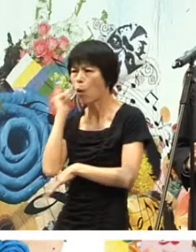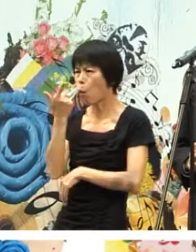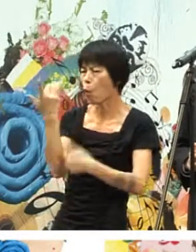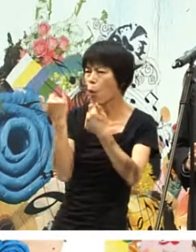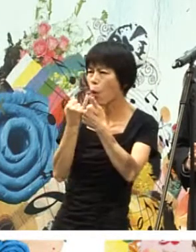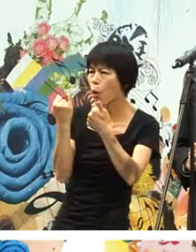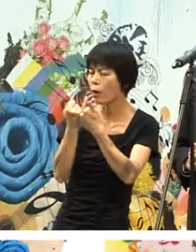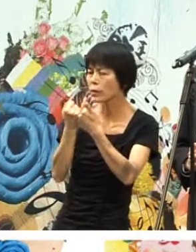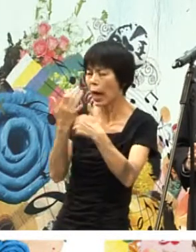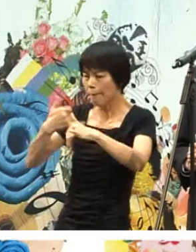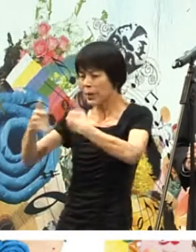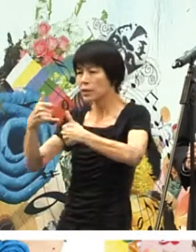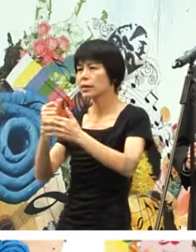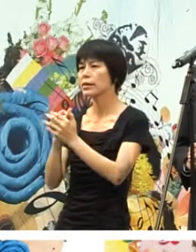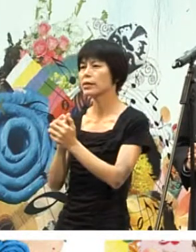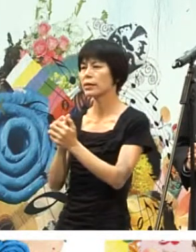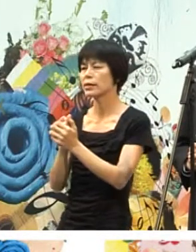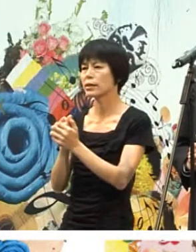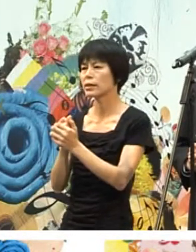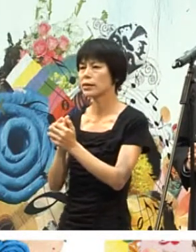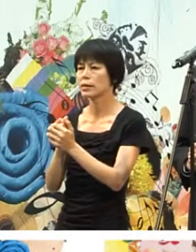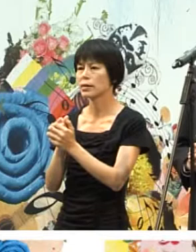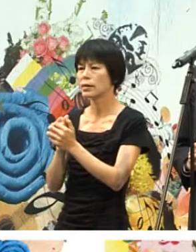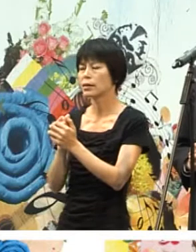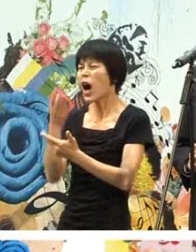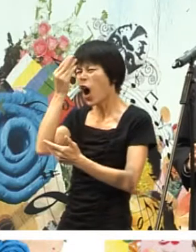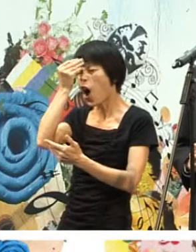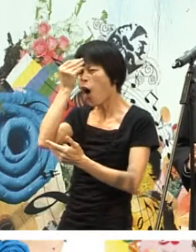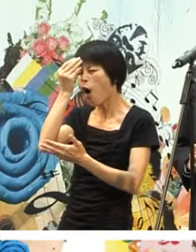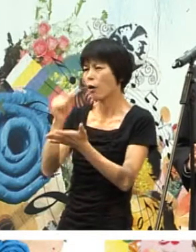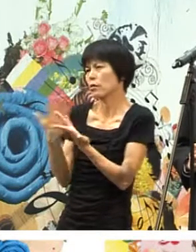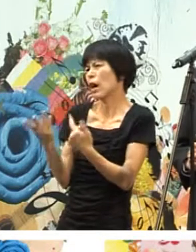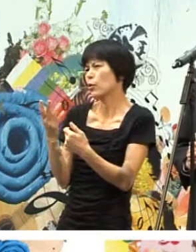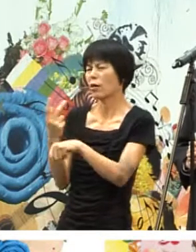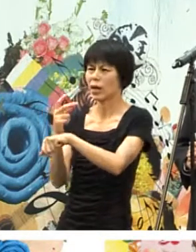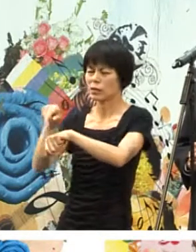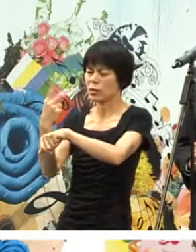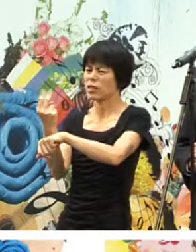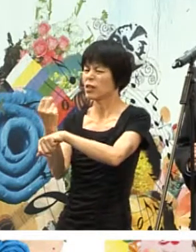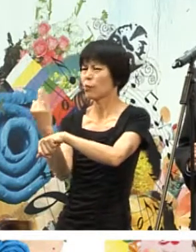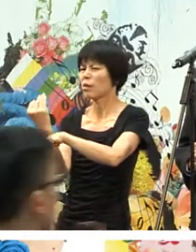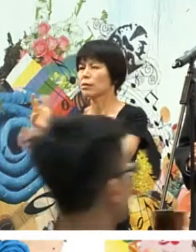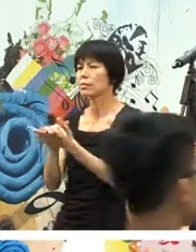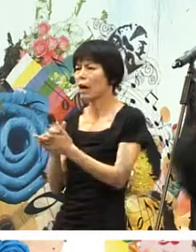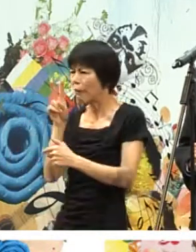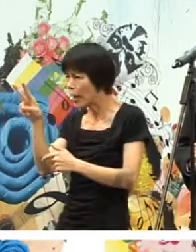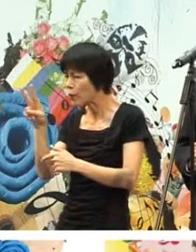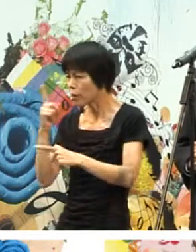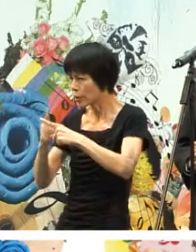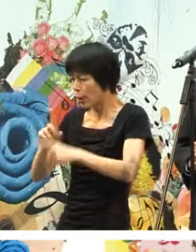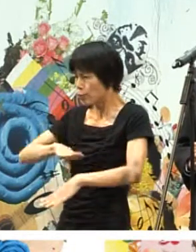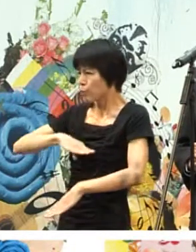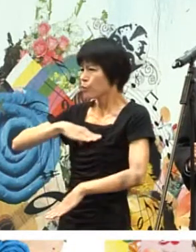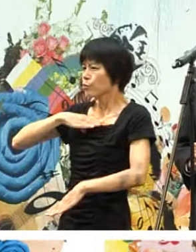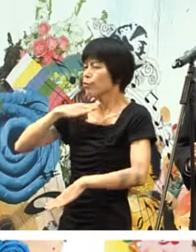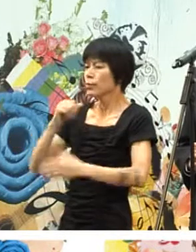其實佢哋喺個表演嘅時候呢係只不過係學咗20至30個鐘頭，但係都睇到佢哋能夠充分地